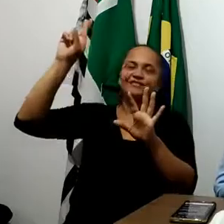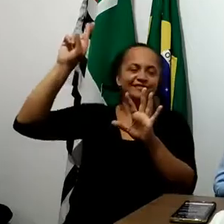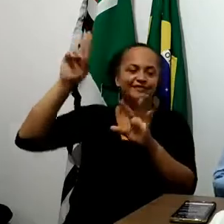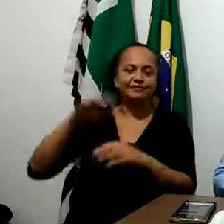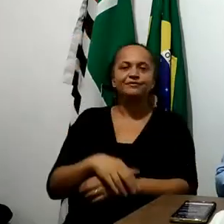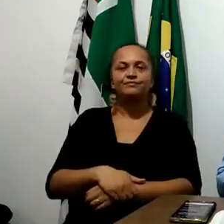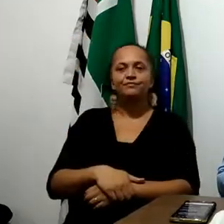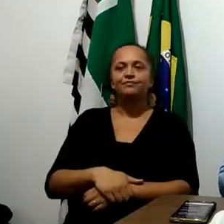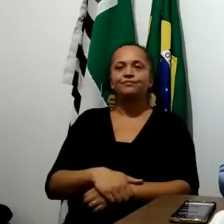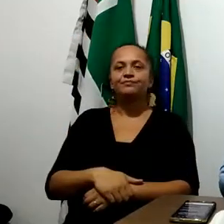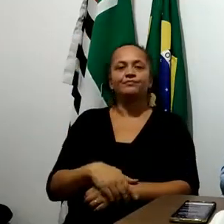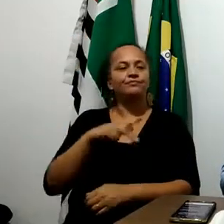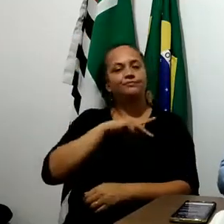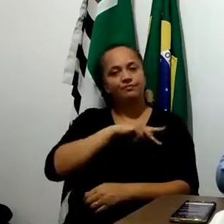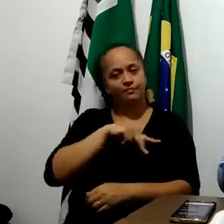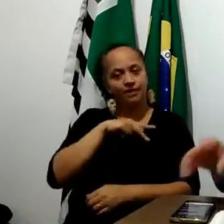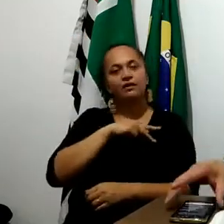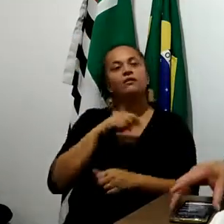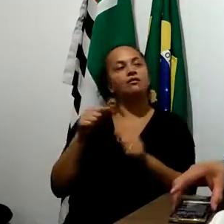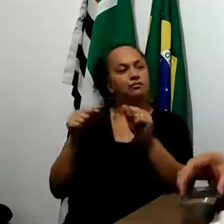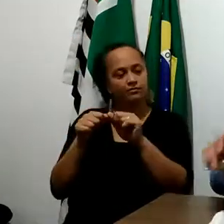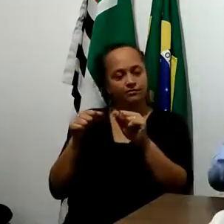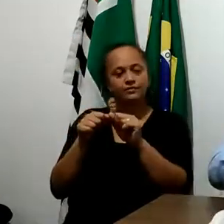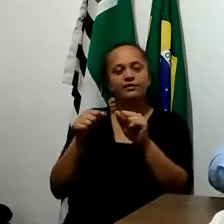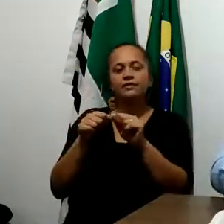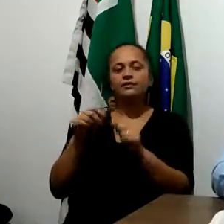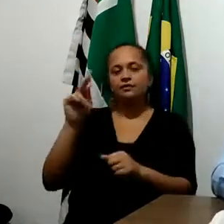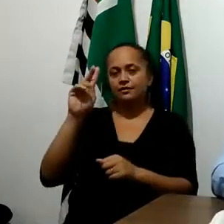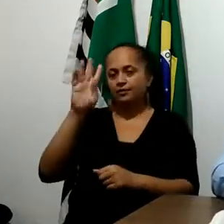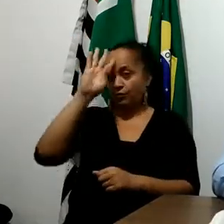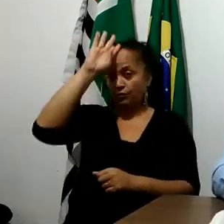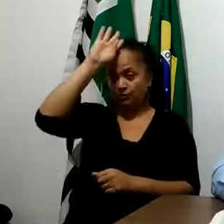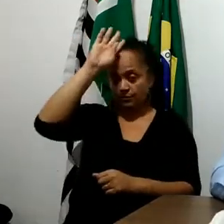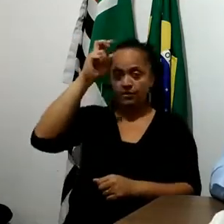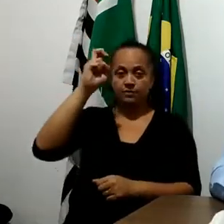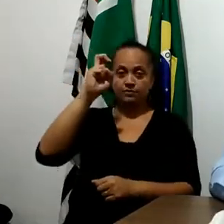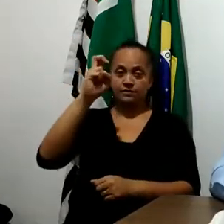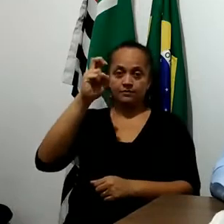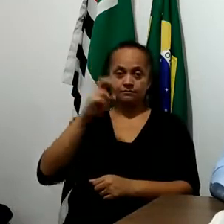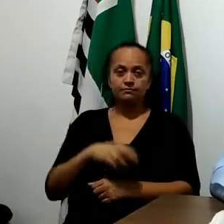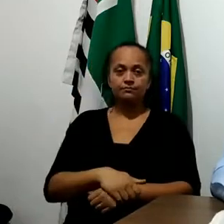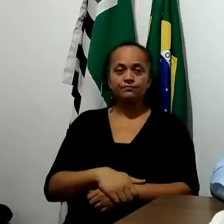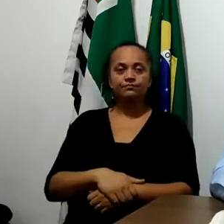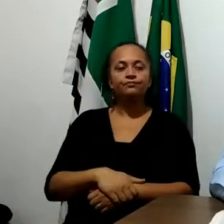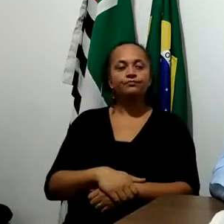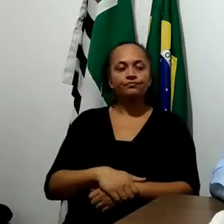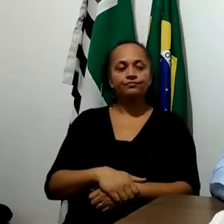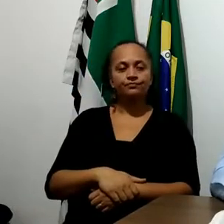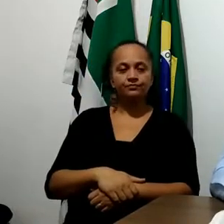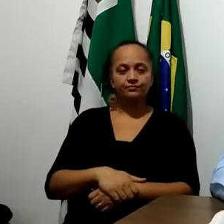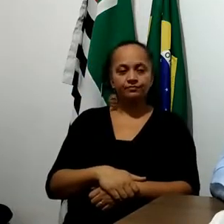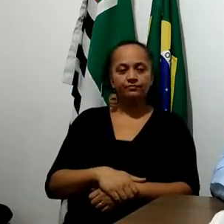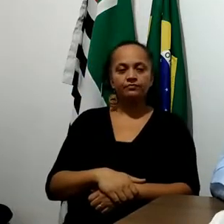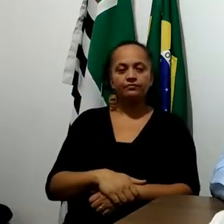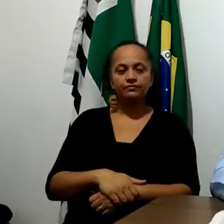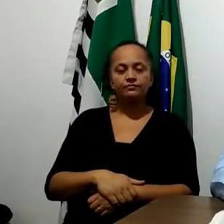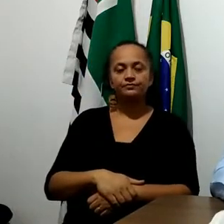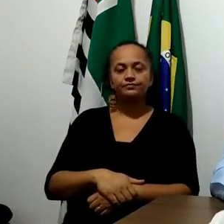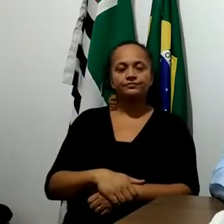diz. Paulo fez isso. Romanos capítulo 5. Romanos 5. Eu vou ler para você